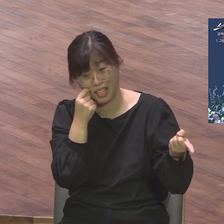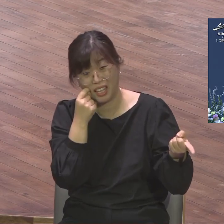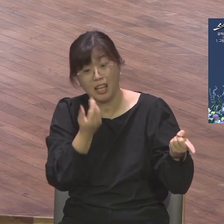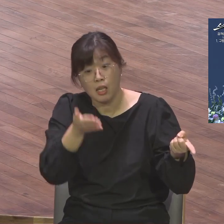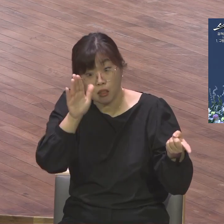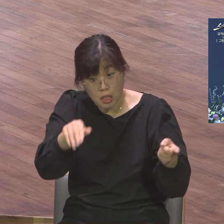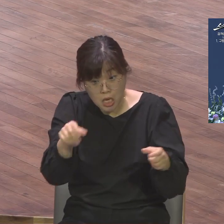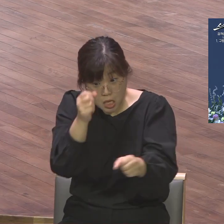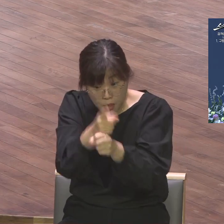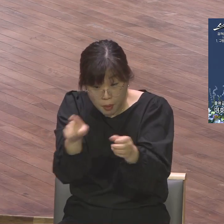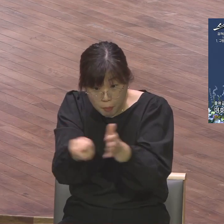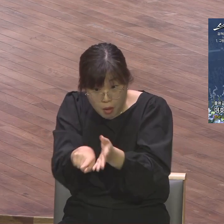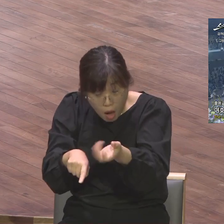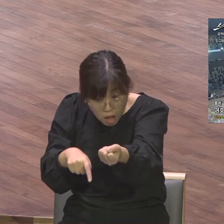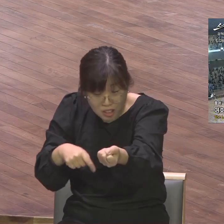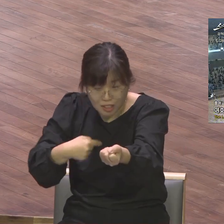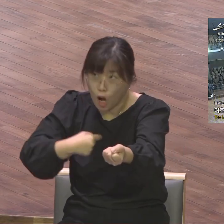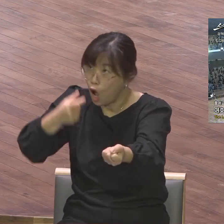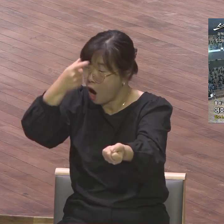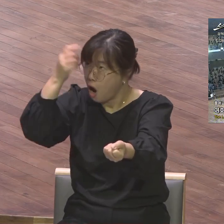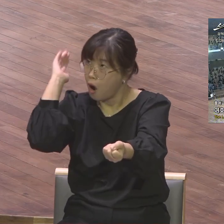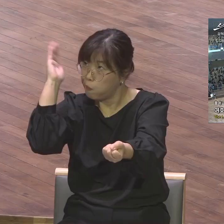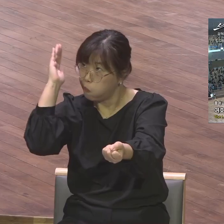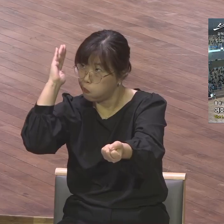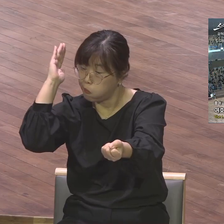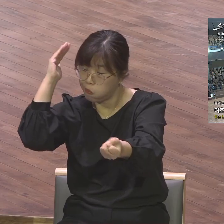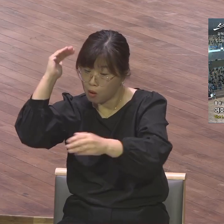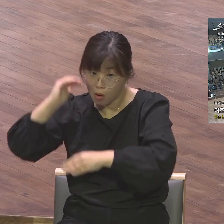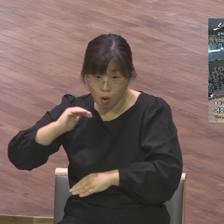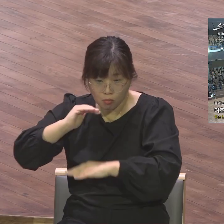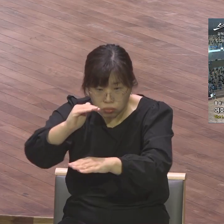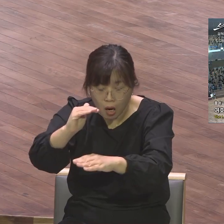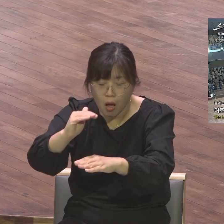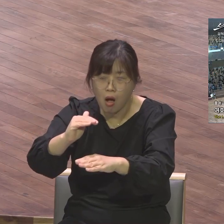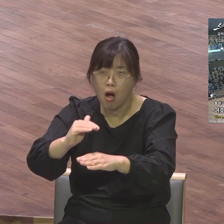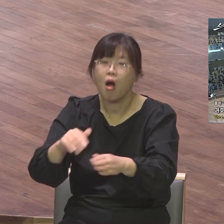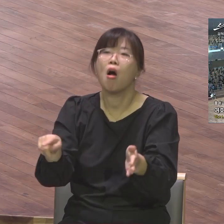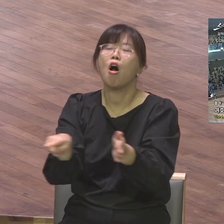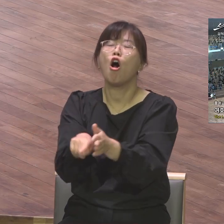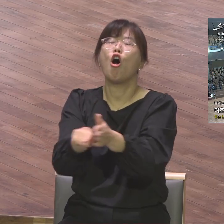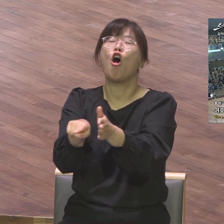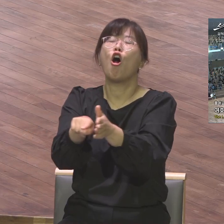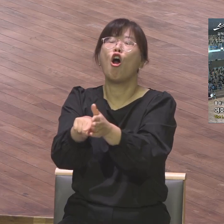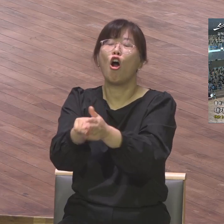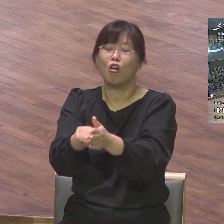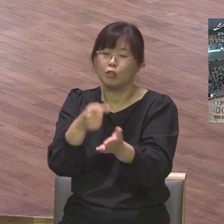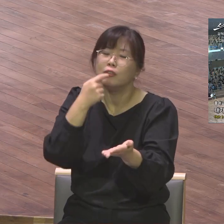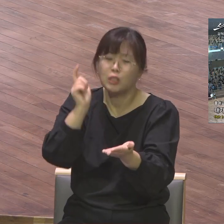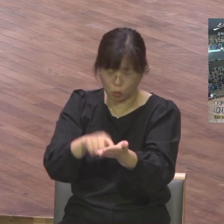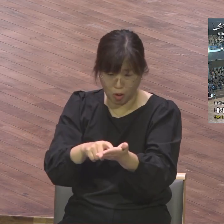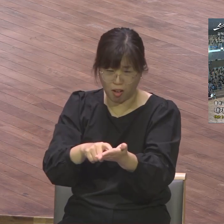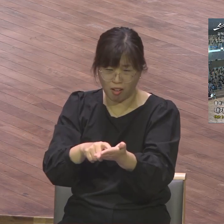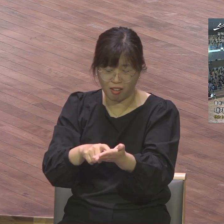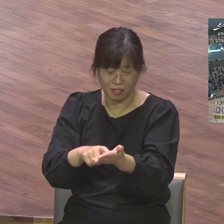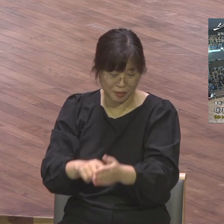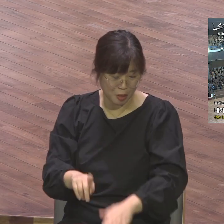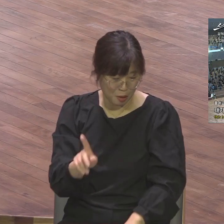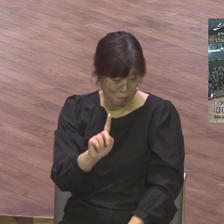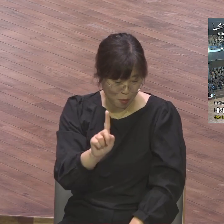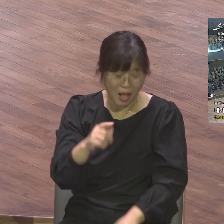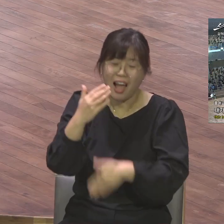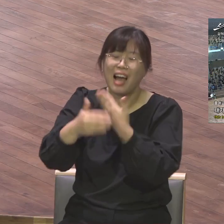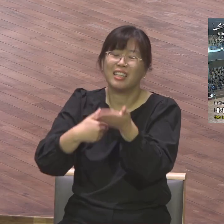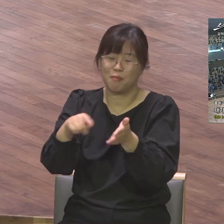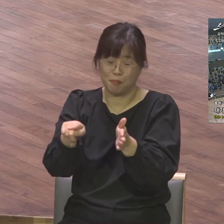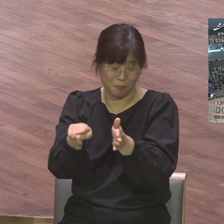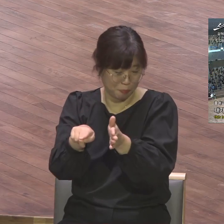동일한 고백이 나옵니다. 여호와는 나의 힘이요 노래시며 나의 군이시로다. 그는 나의 하나님이시니 내가 그를 찬송할